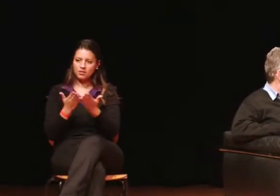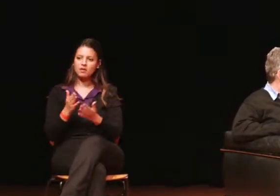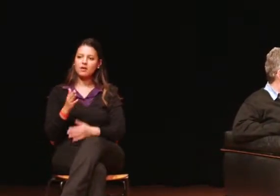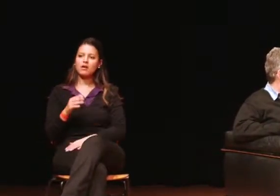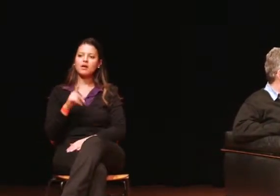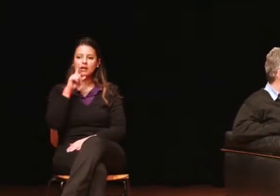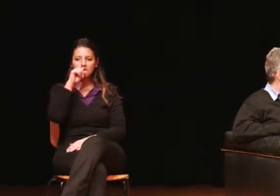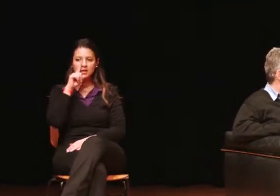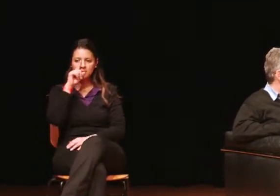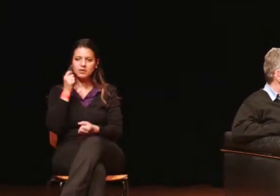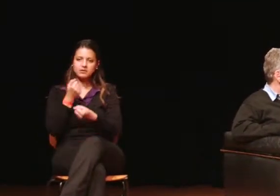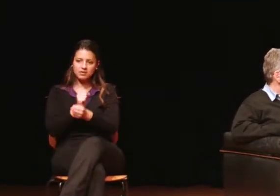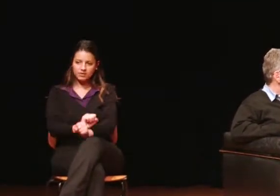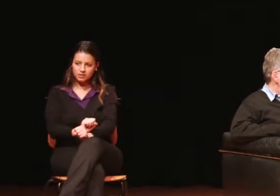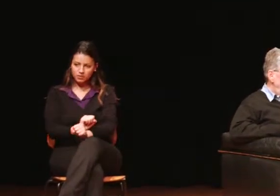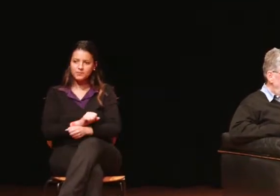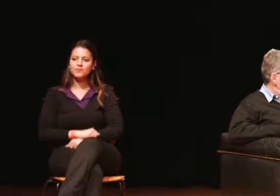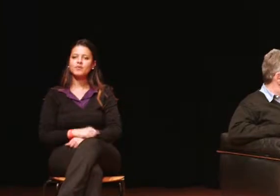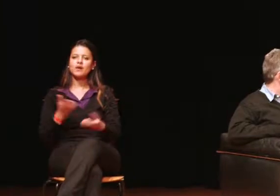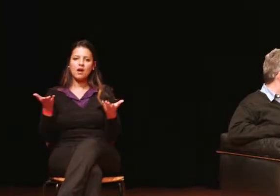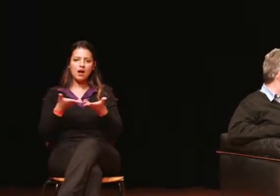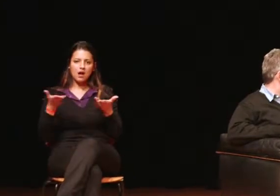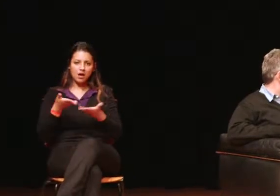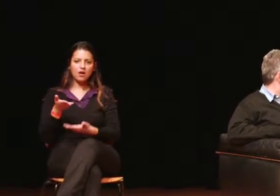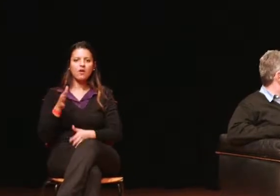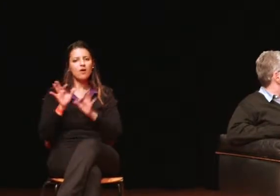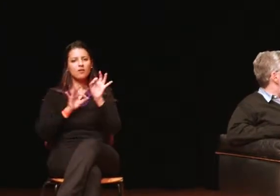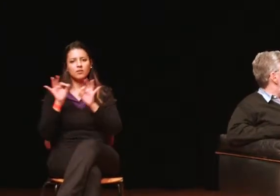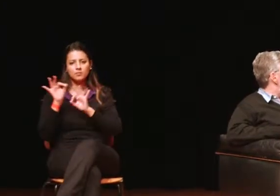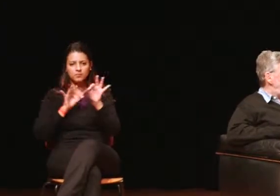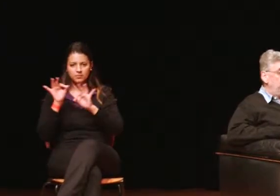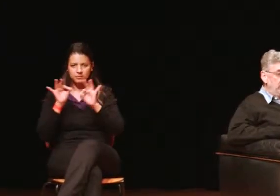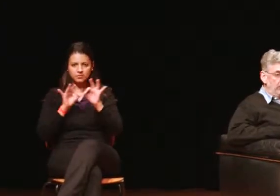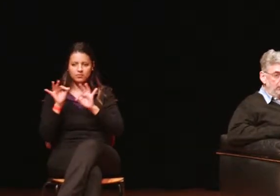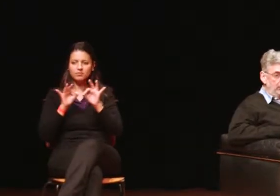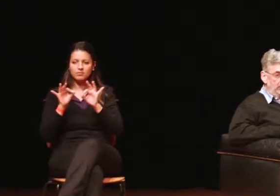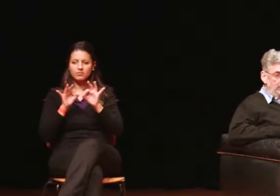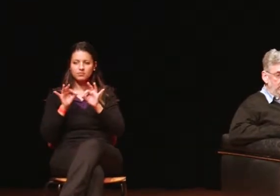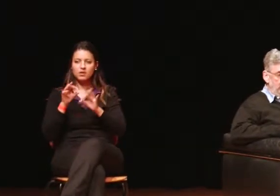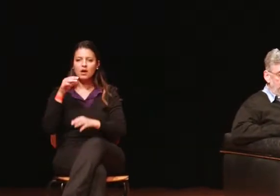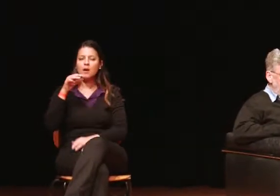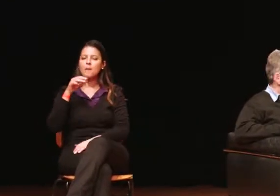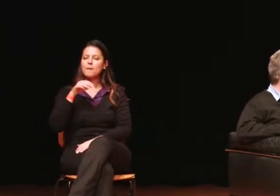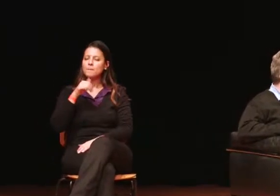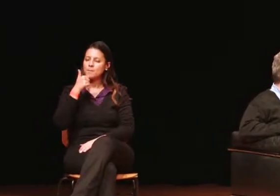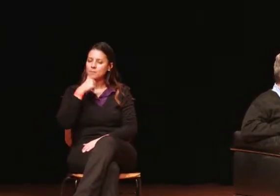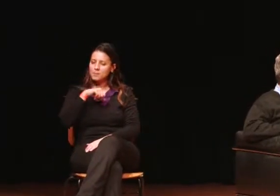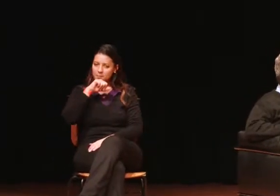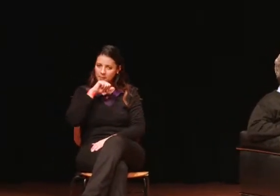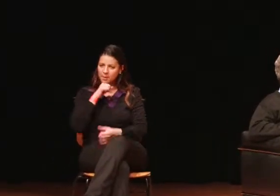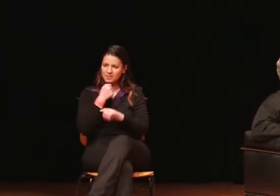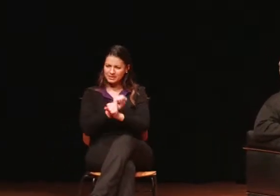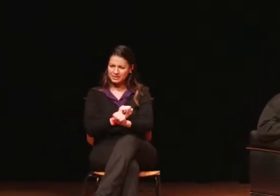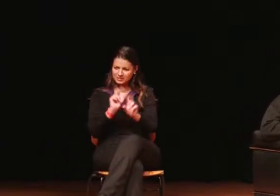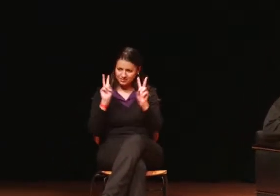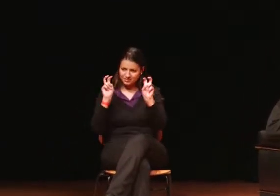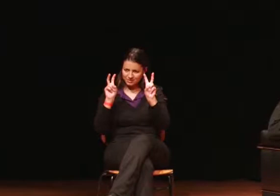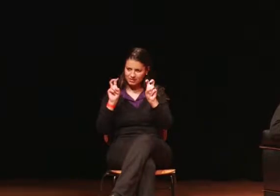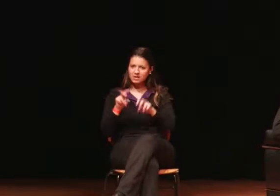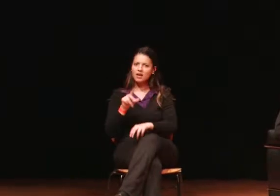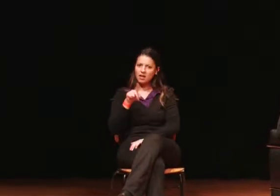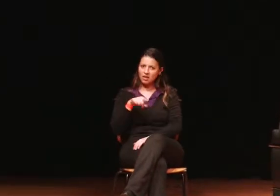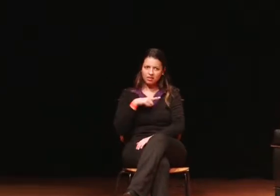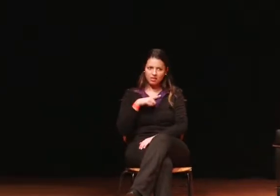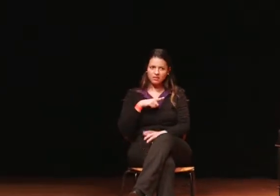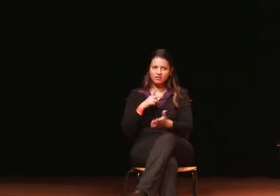Escravidão. Atualmente desenvolve o projeto Modern Slaves, Maternidade Escrava, que inclui uma exposição fotográfica a